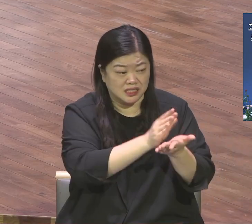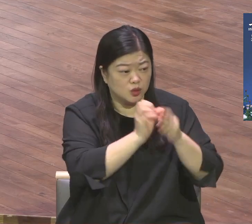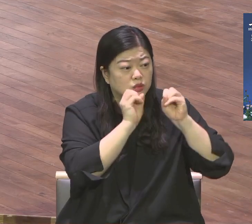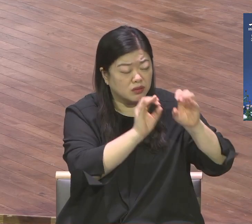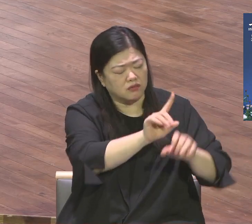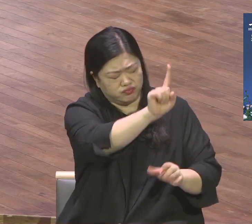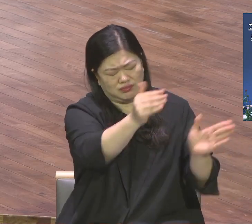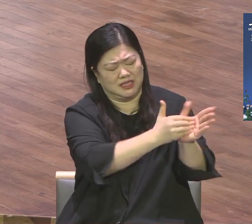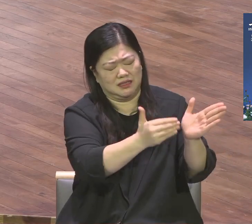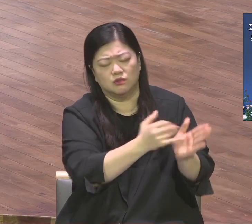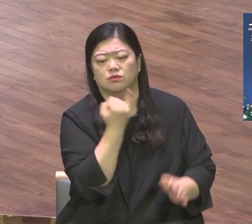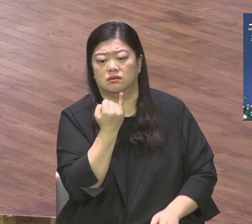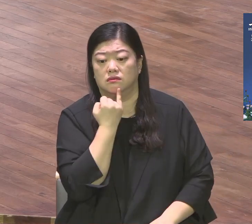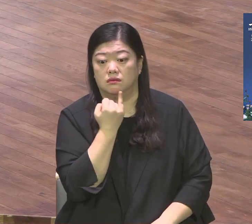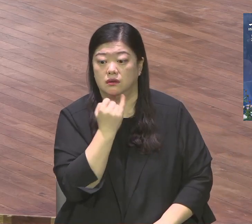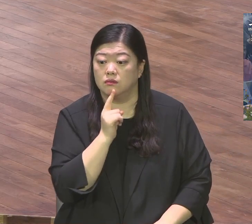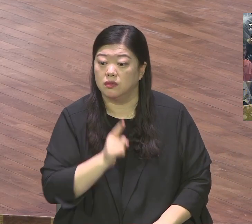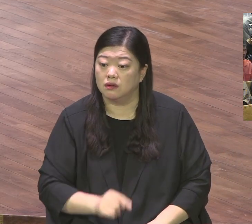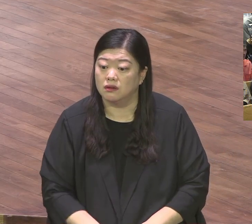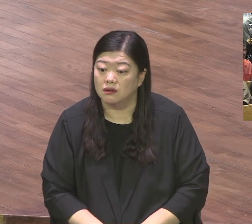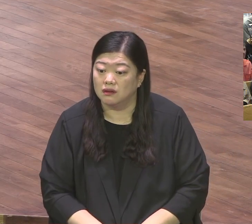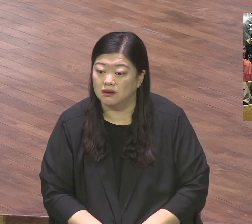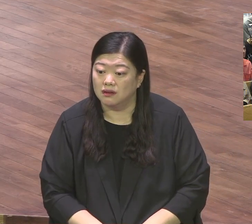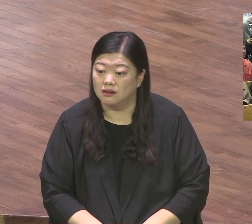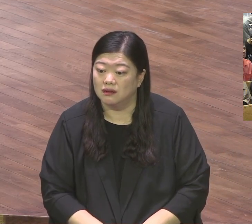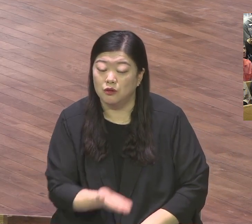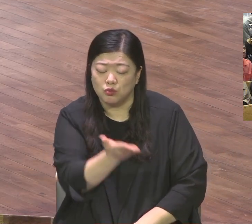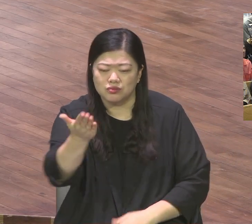사도 바울처럼 기쁨을 체험하시기 바랍니다.